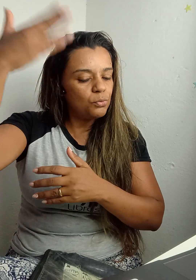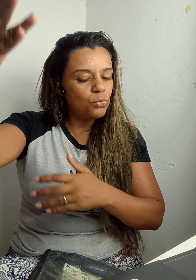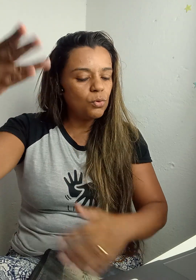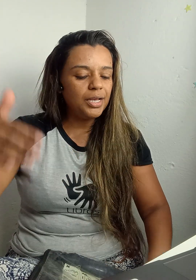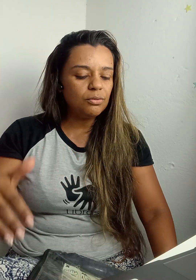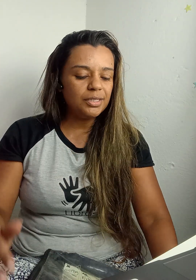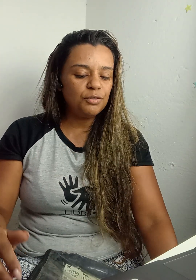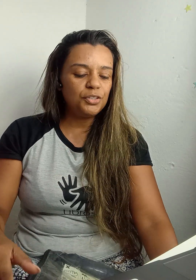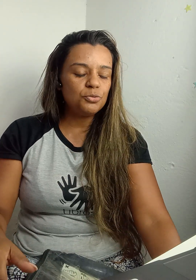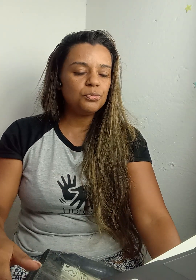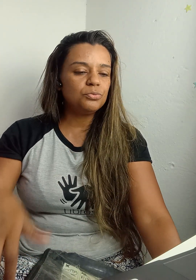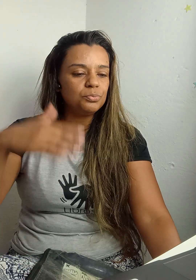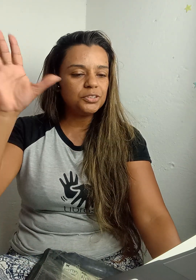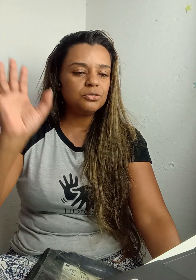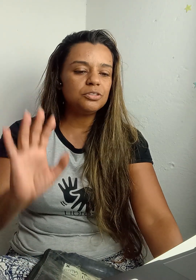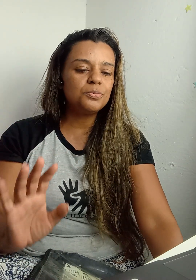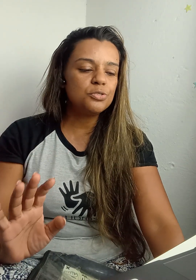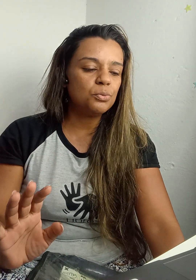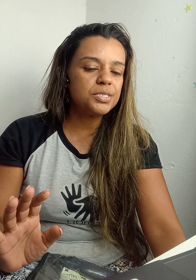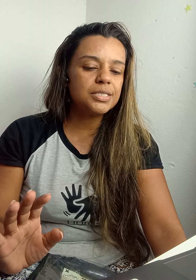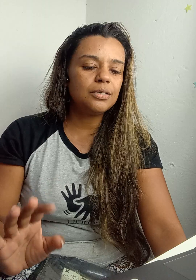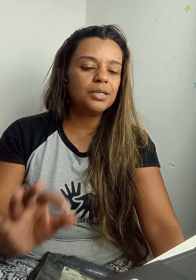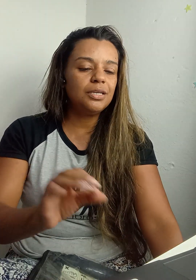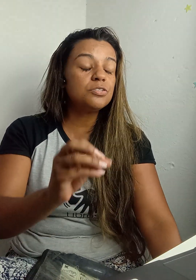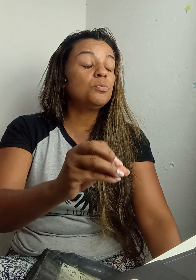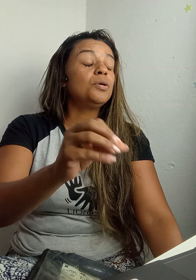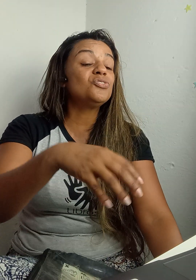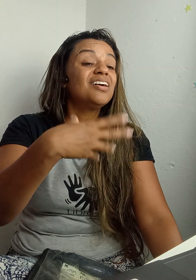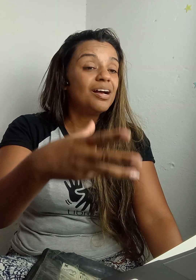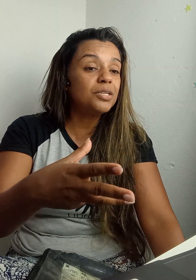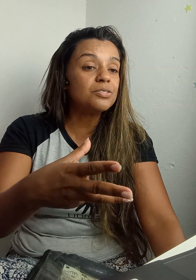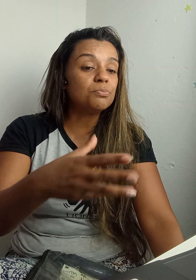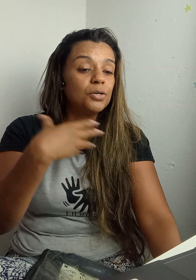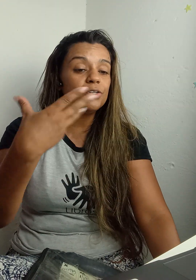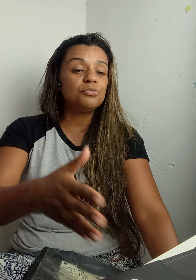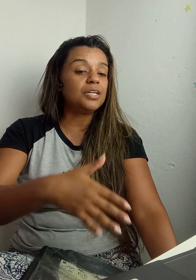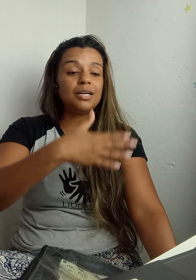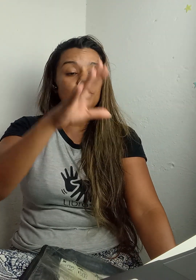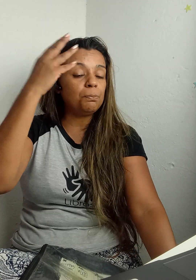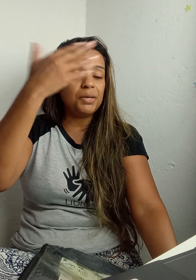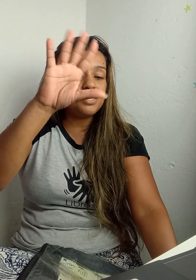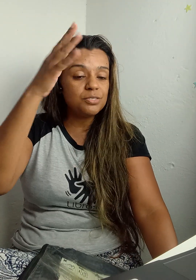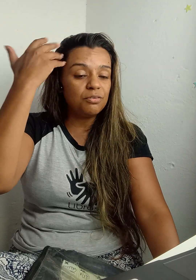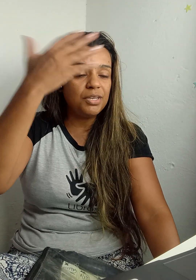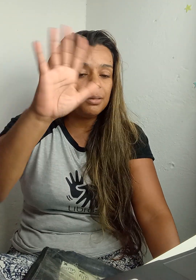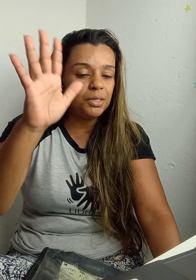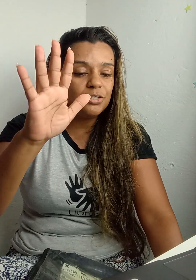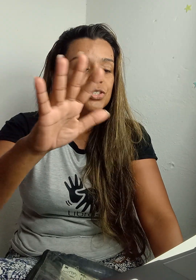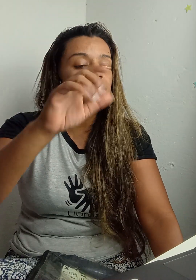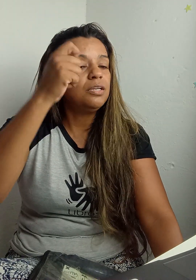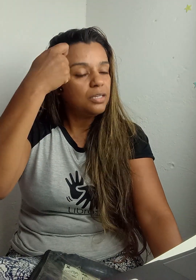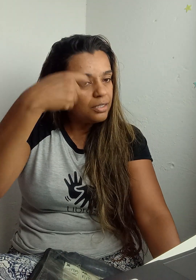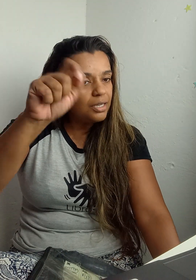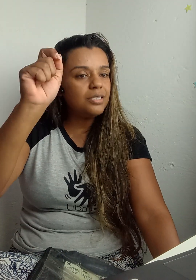o correto lá na frente para as outras pessoas. Então aqui é o seu momento de errar mesmo. Pode falar o que pensa, o que vem na mente e aí vocês